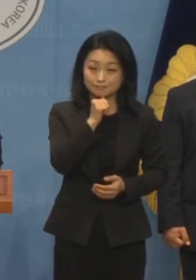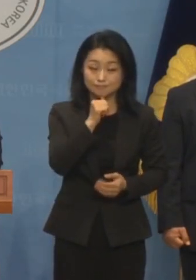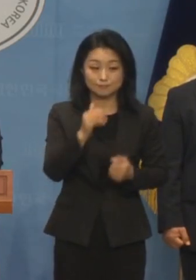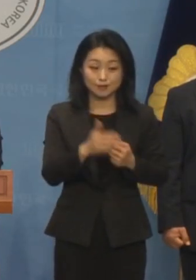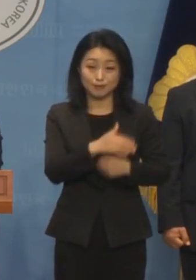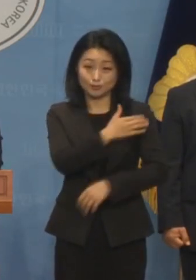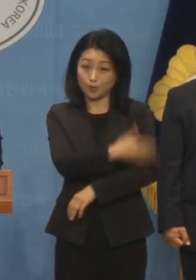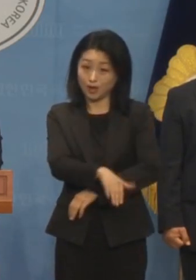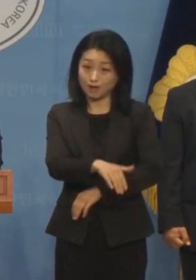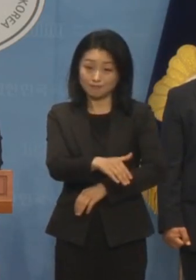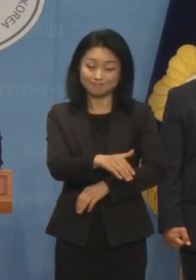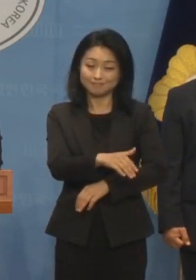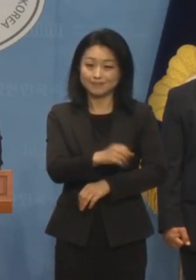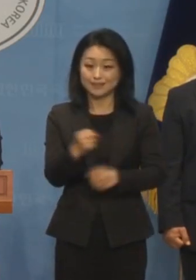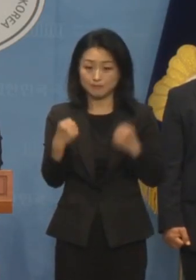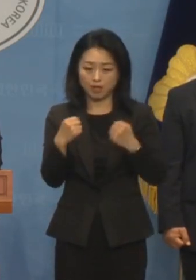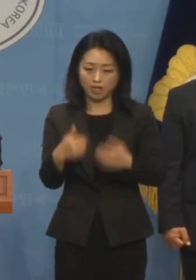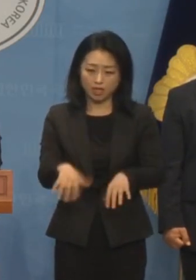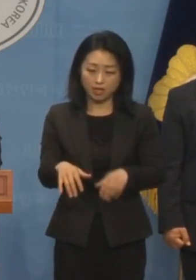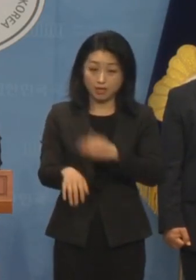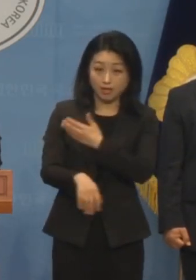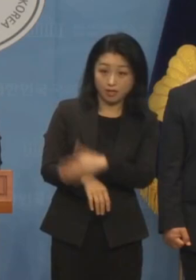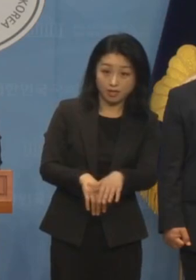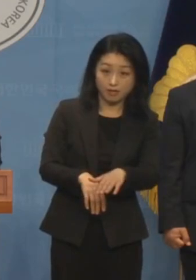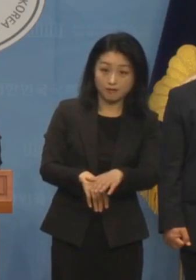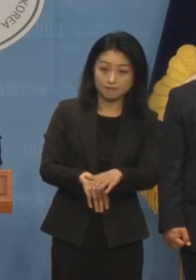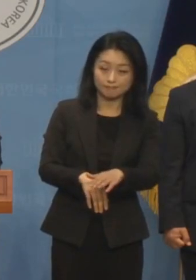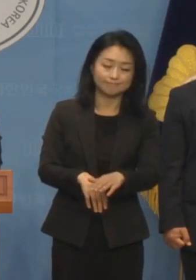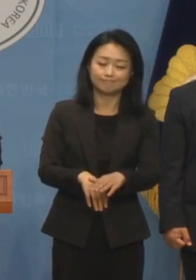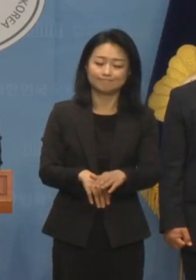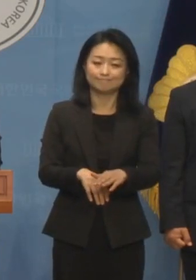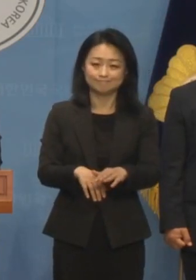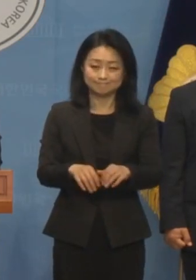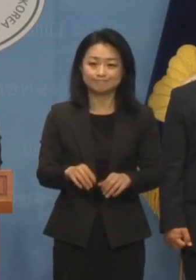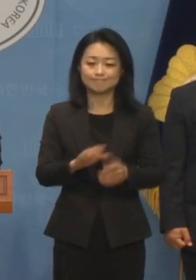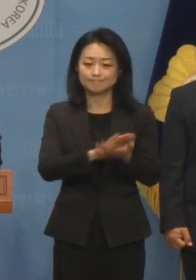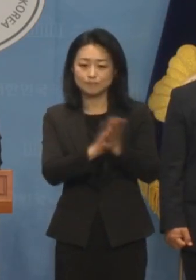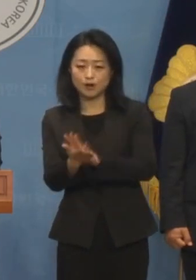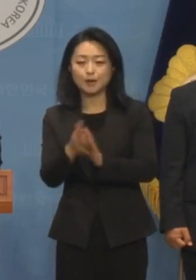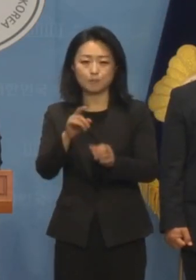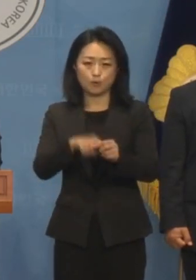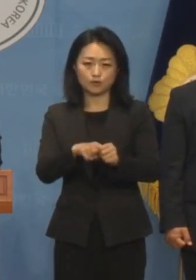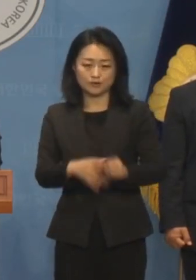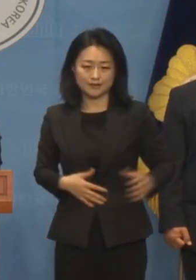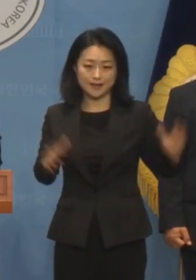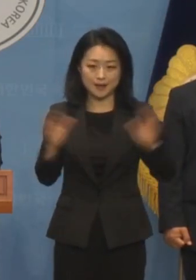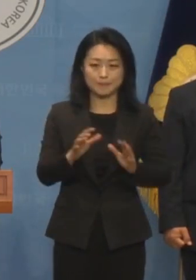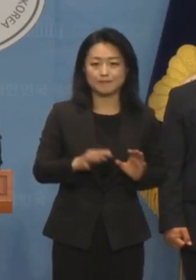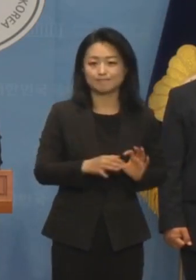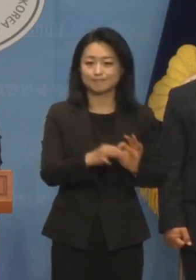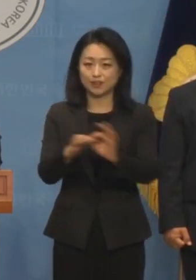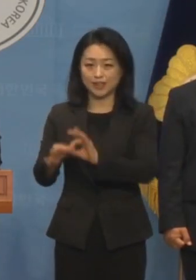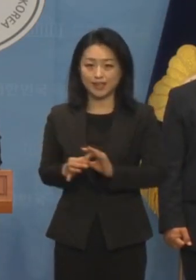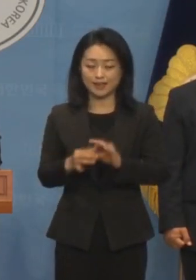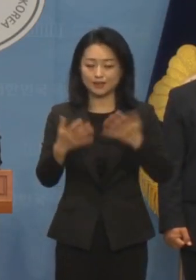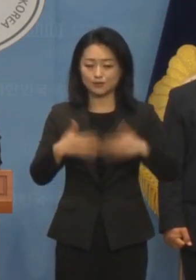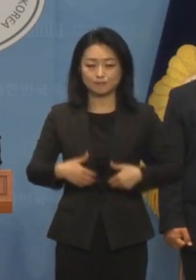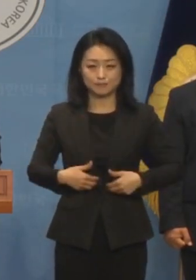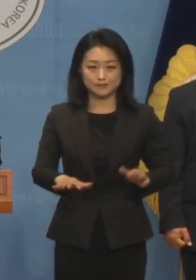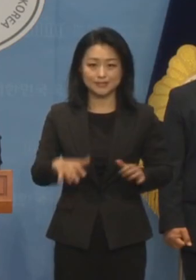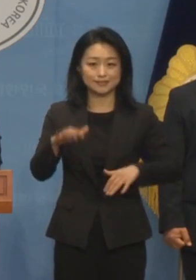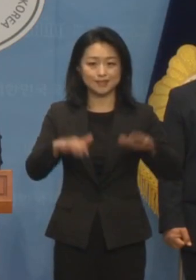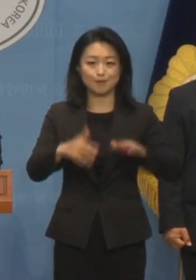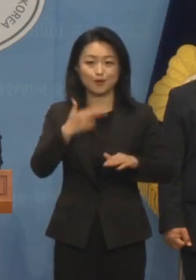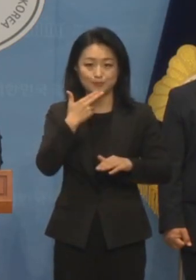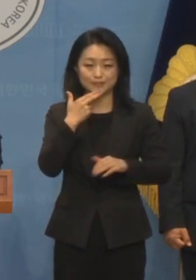힘이 없다 하여 내몰려진 사람들의 편에서 변화를 꿈꾸는 모든 이들과 연대하며 조건 없이 차별